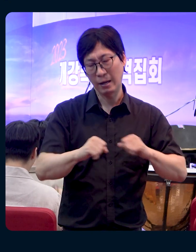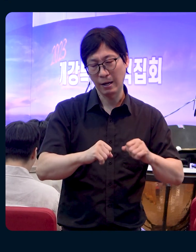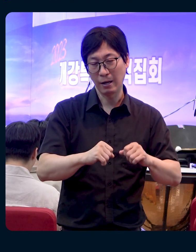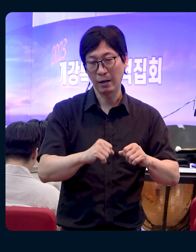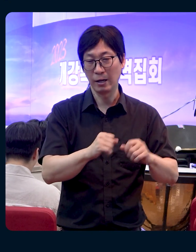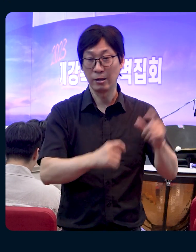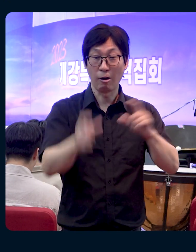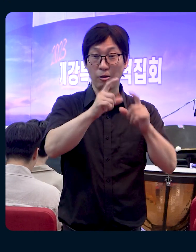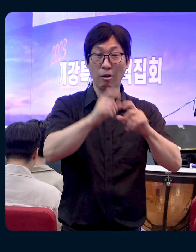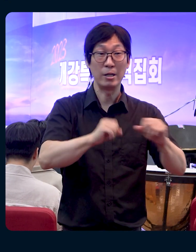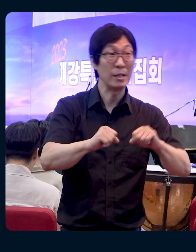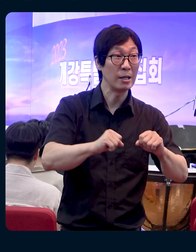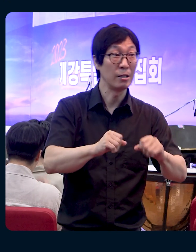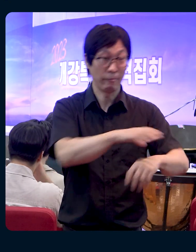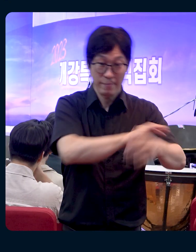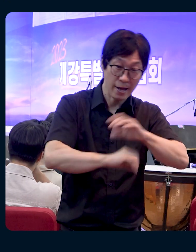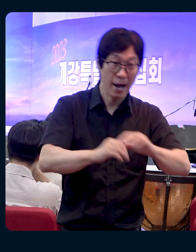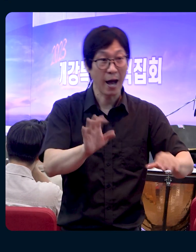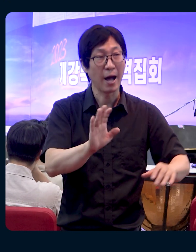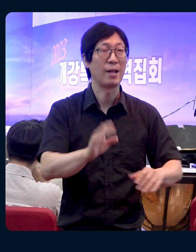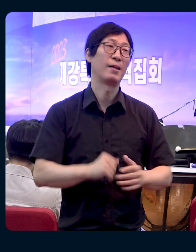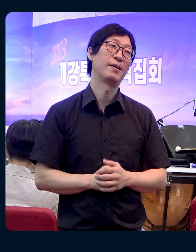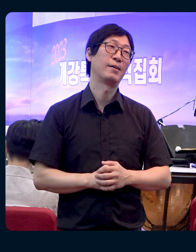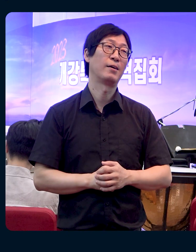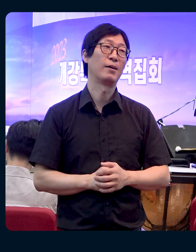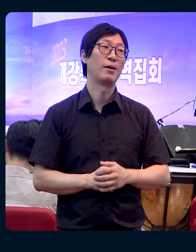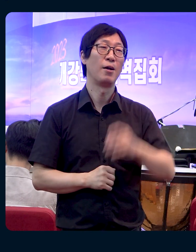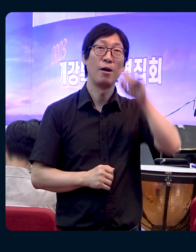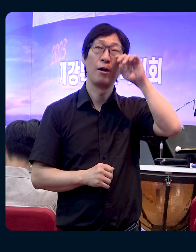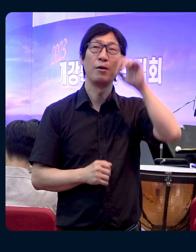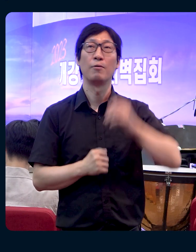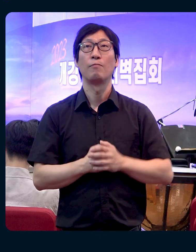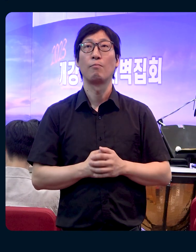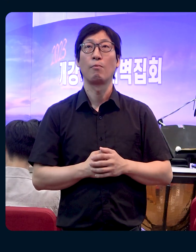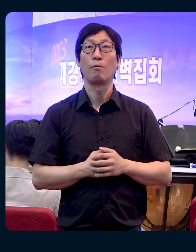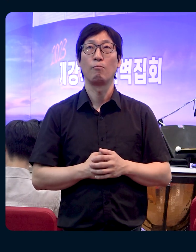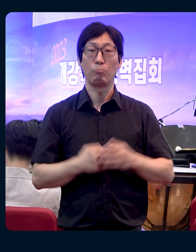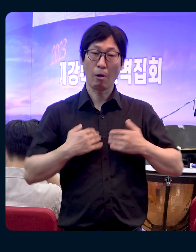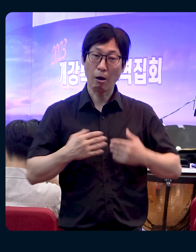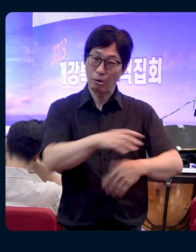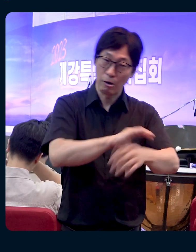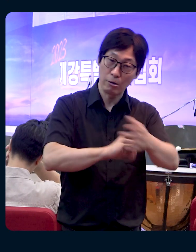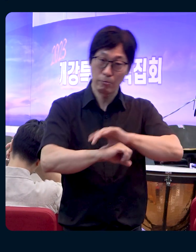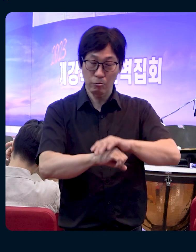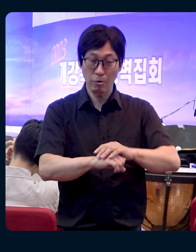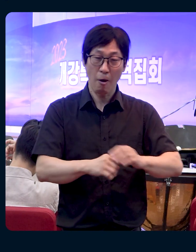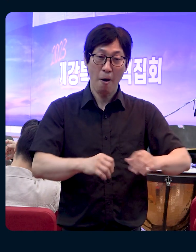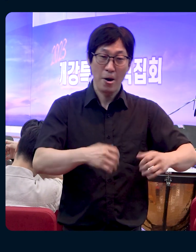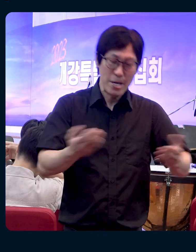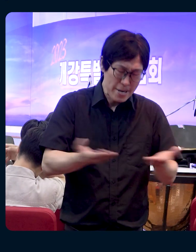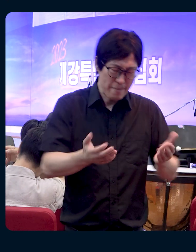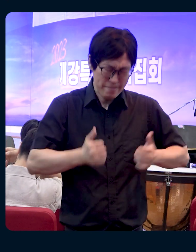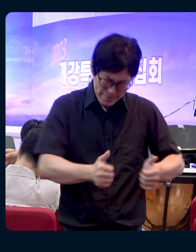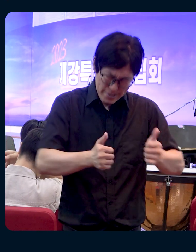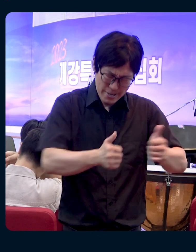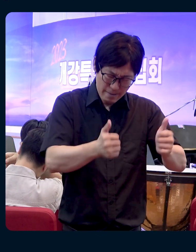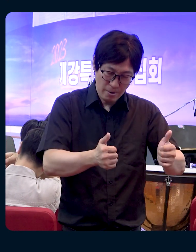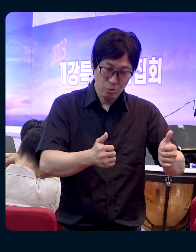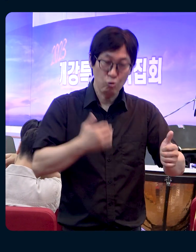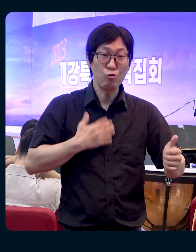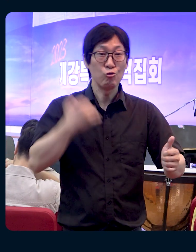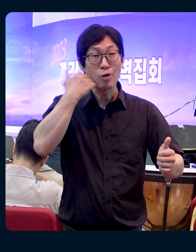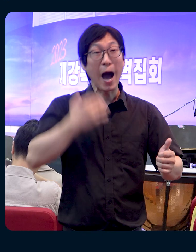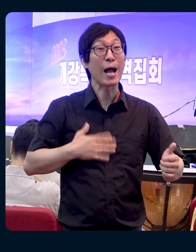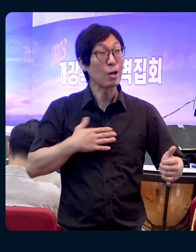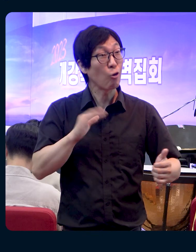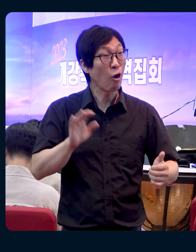않는다. 왜냐하면 내가 뭐 열심히 하게 해서 난 노예 불가한데, 이게 문제예요. 여러분, 이